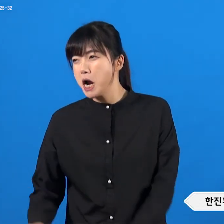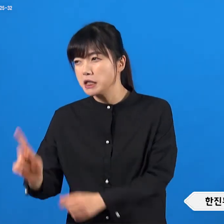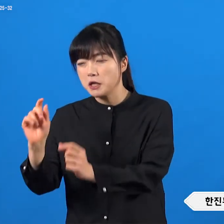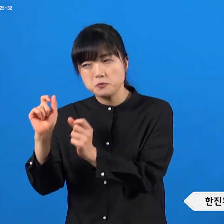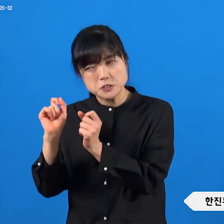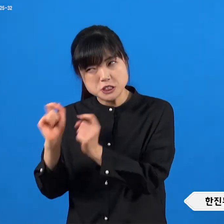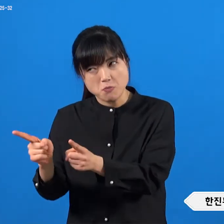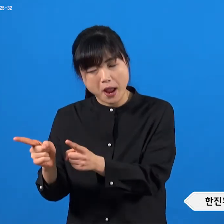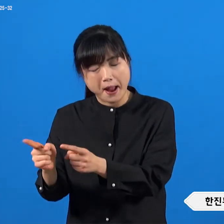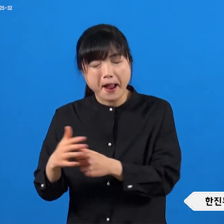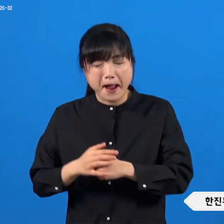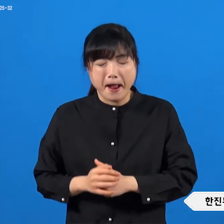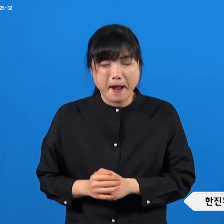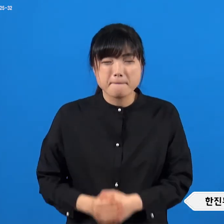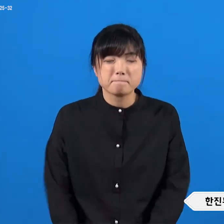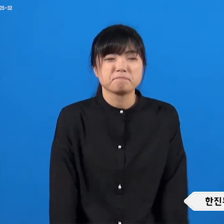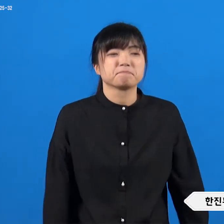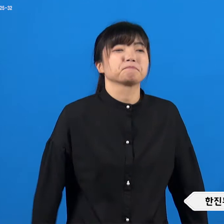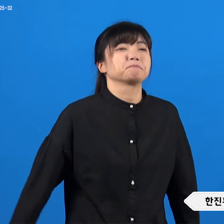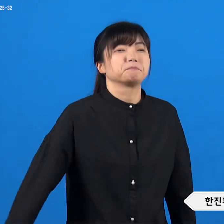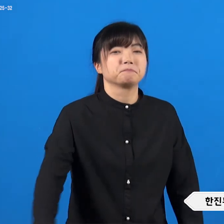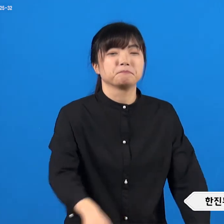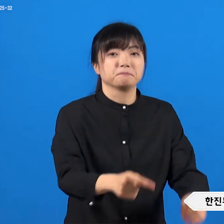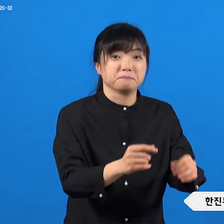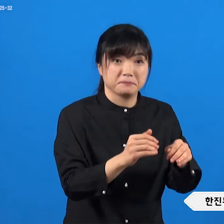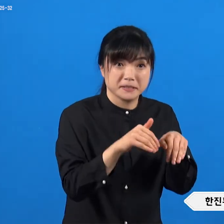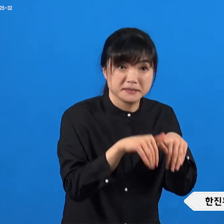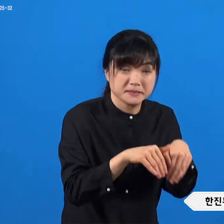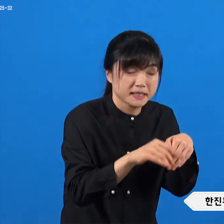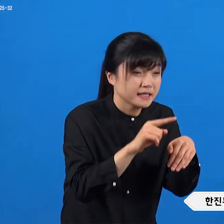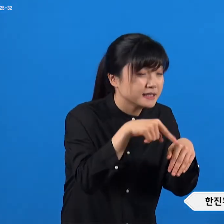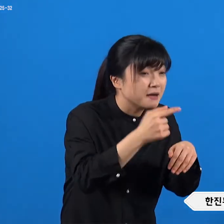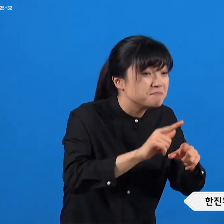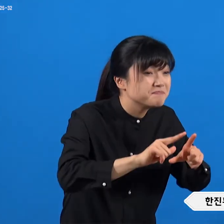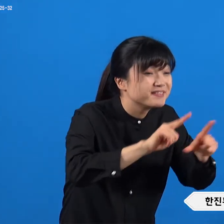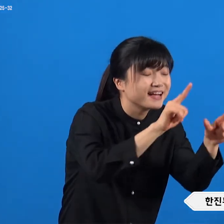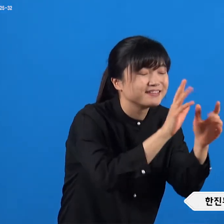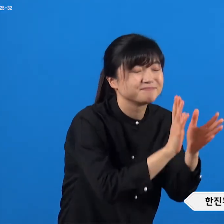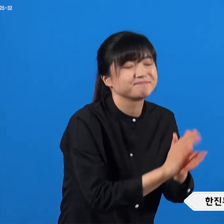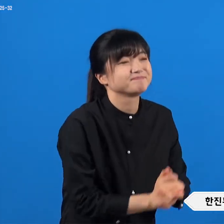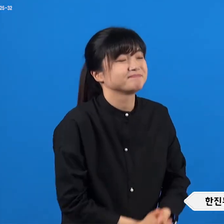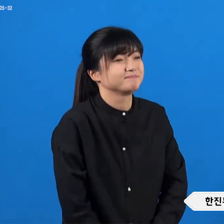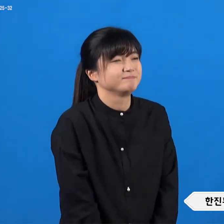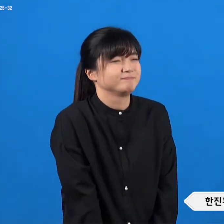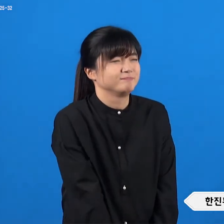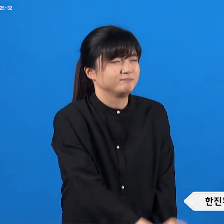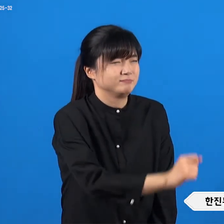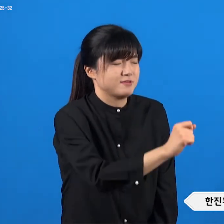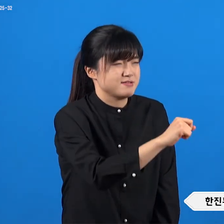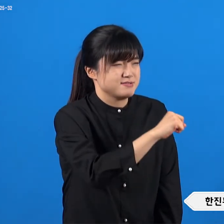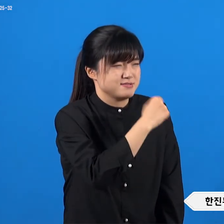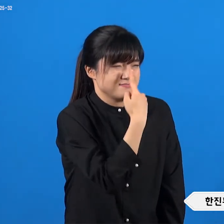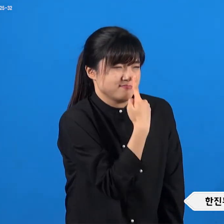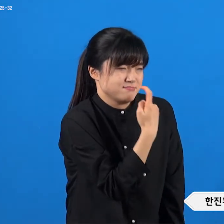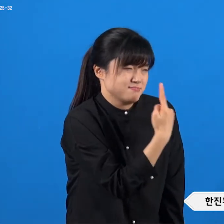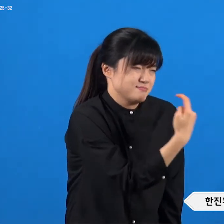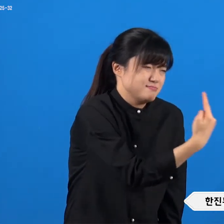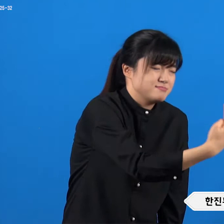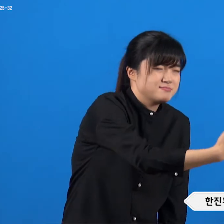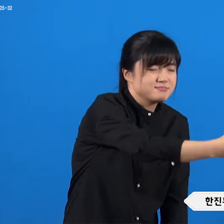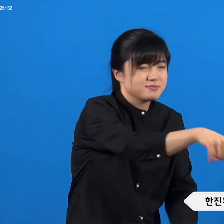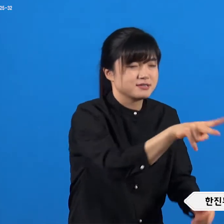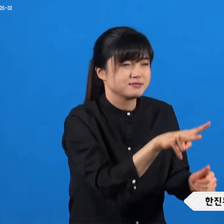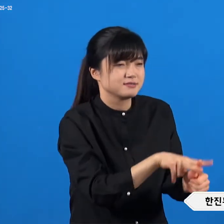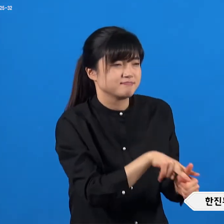것인가. 그래서 그 신하가 이튿날 동이 트자마자 아주 준수한